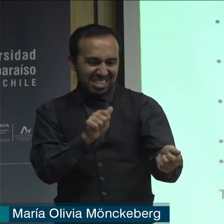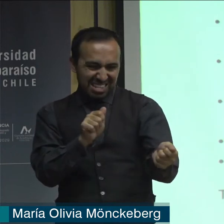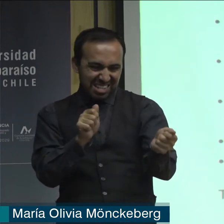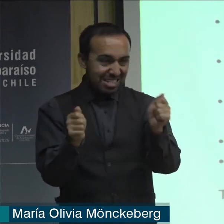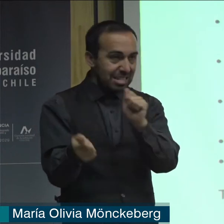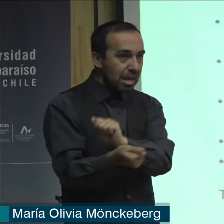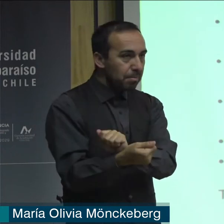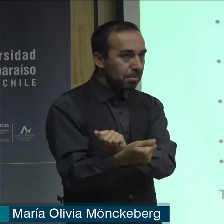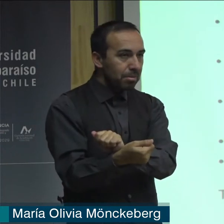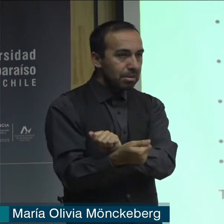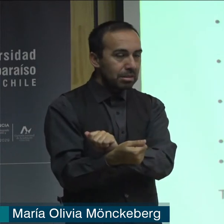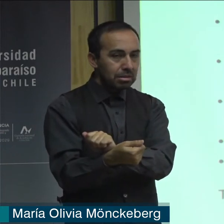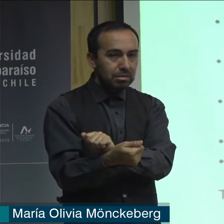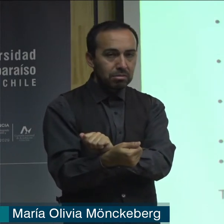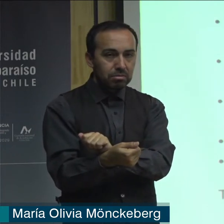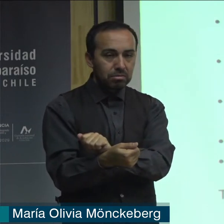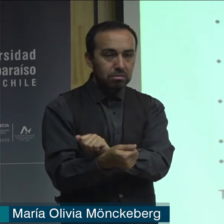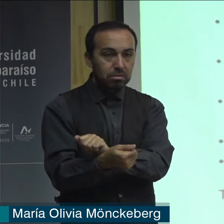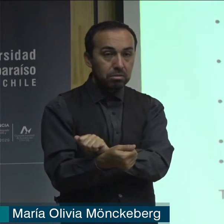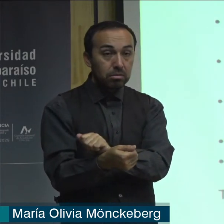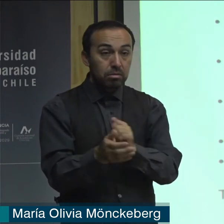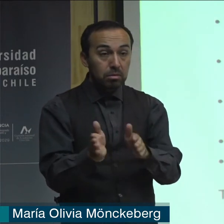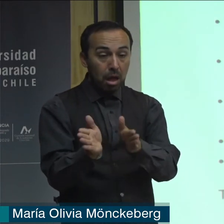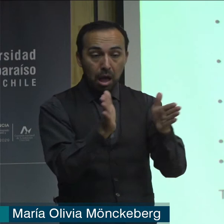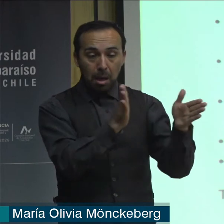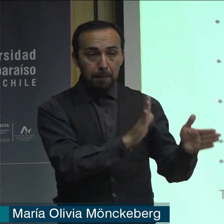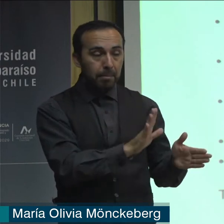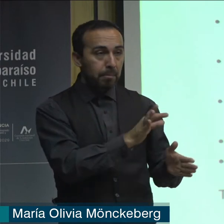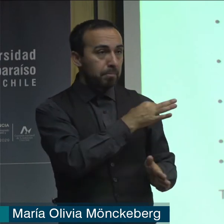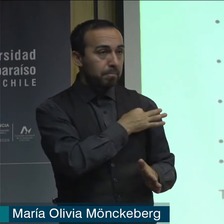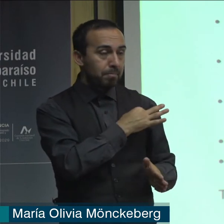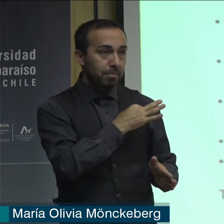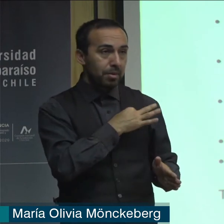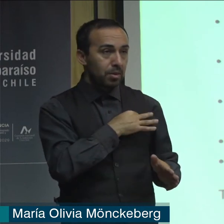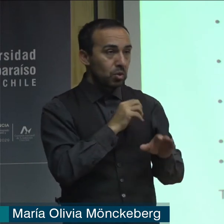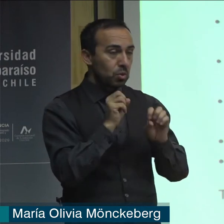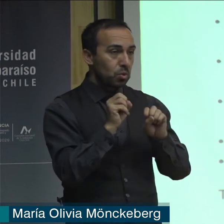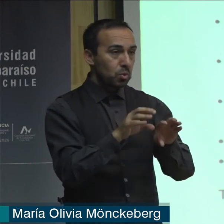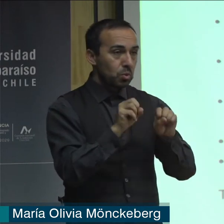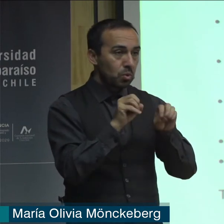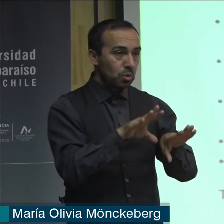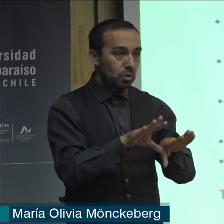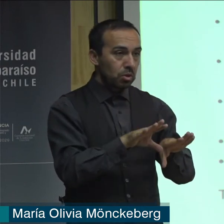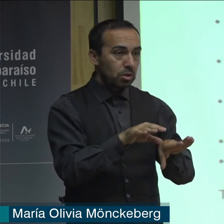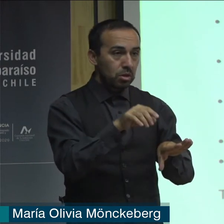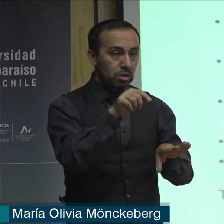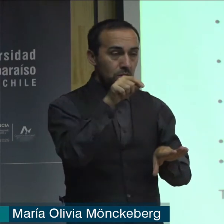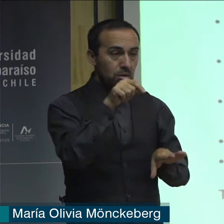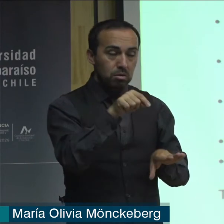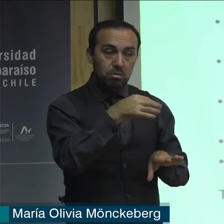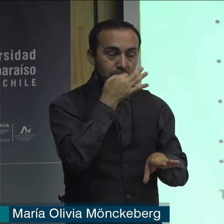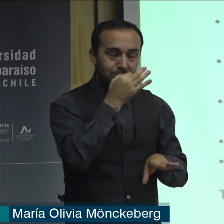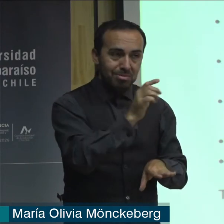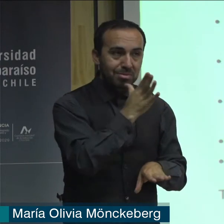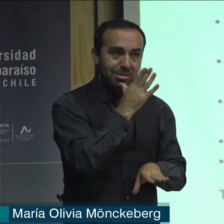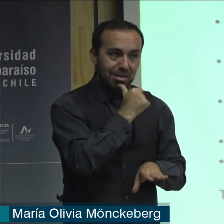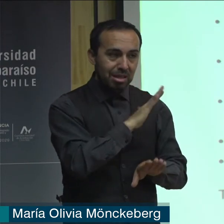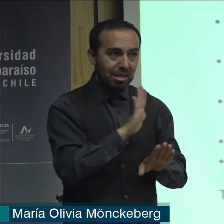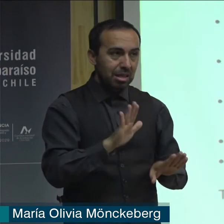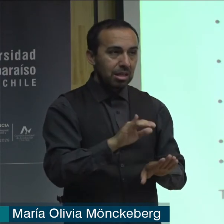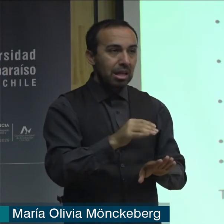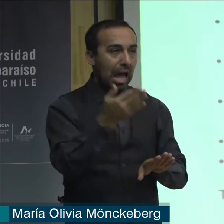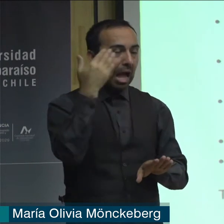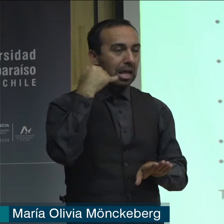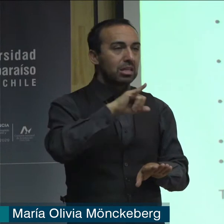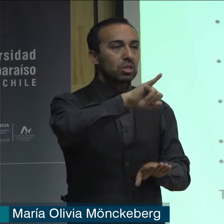y por otro lado el ministro de Educación y yo voy a mencionar porque hoy día tiene mucha relevancia era Juan Antonio